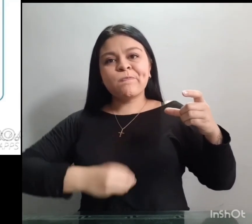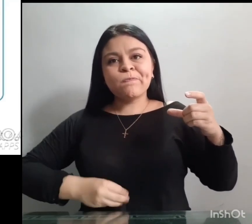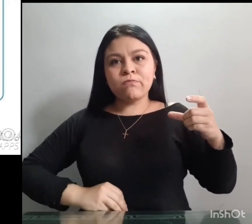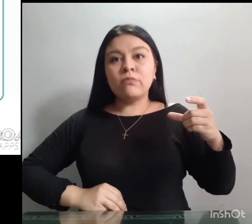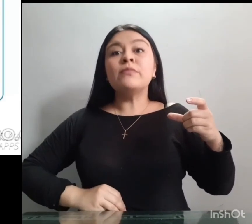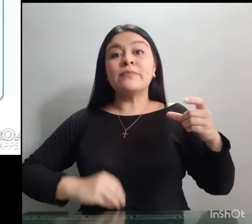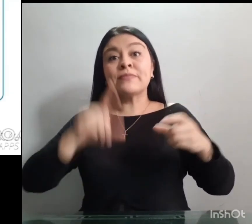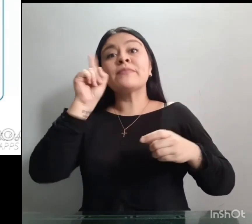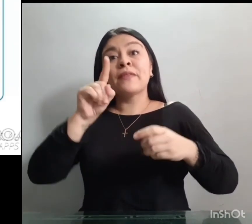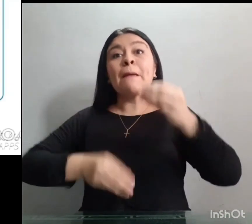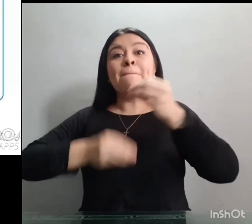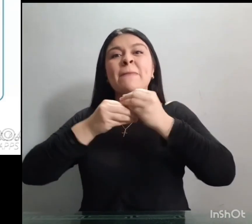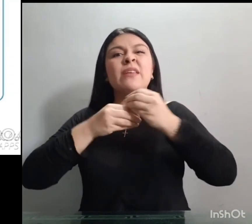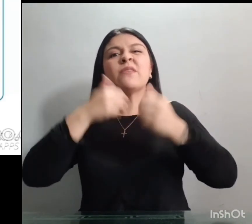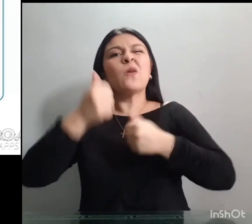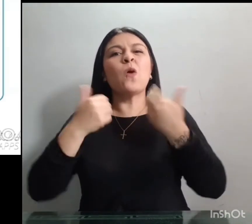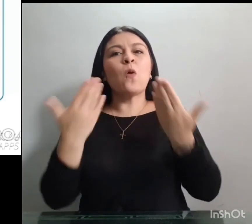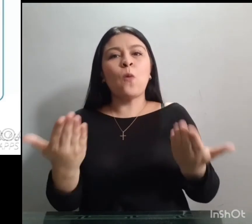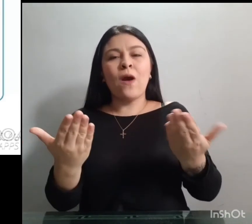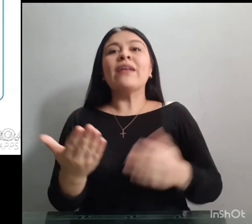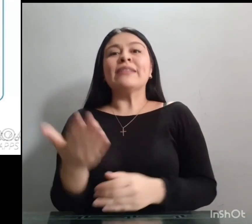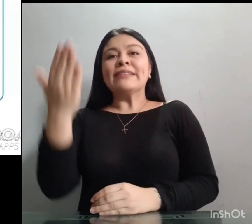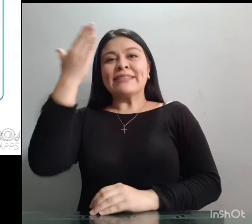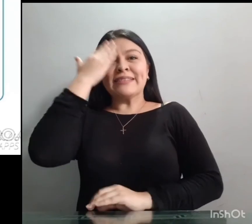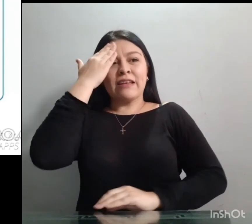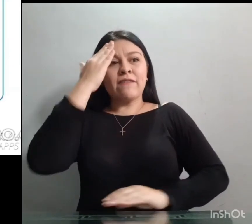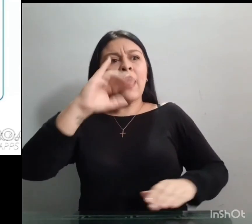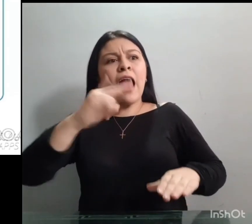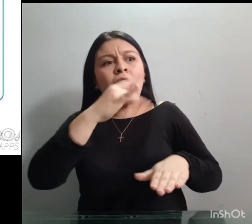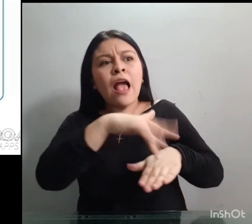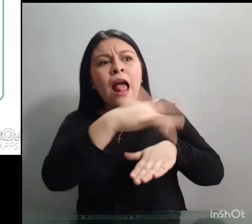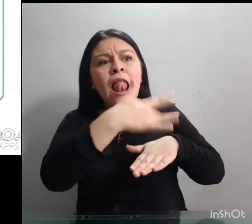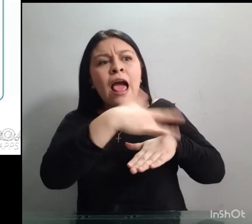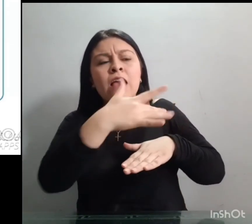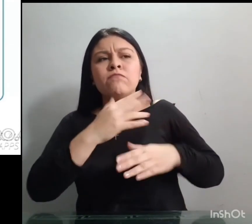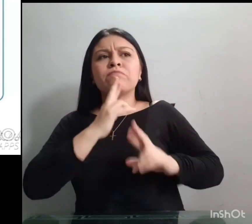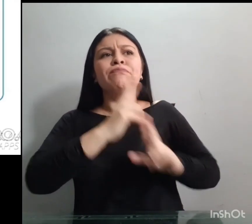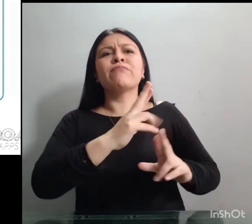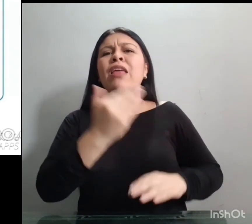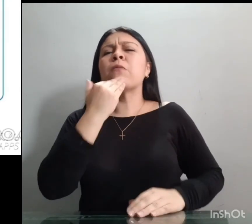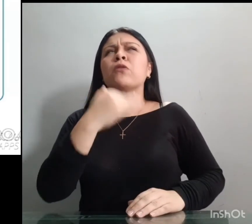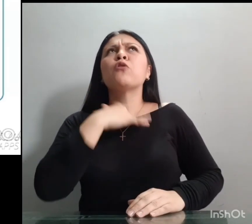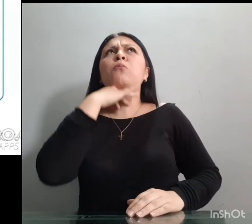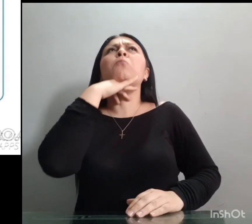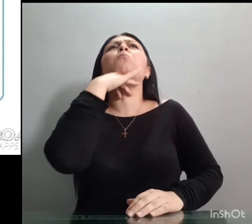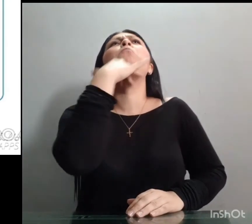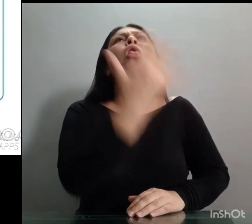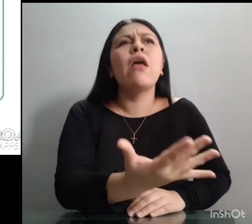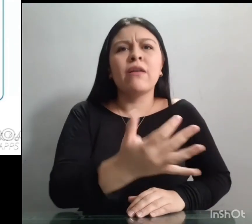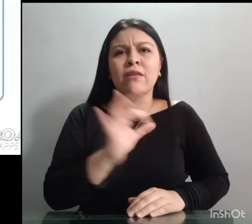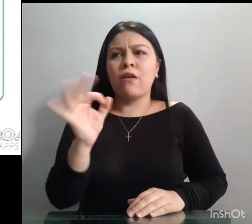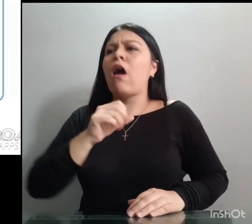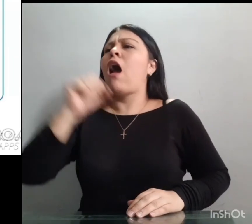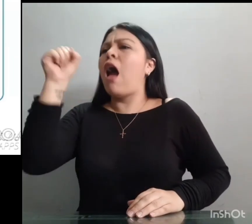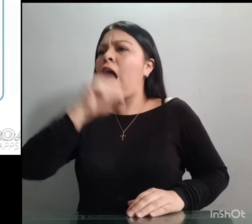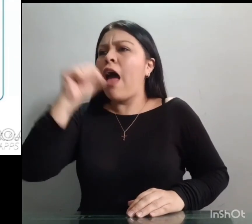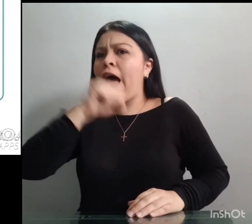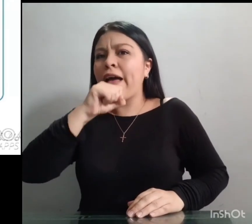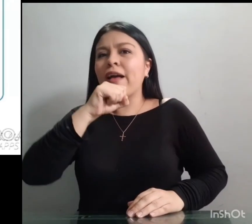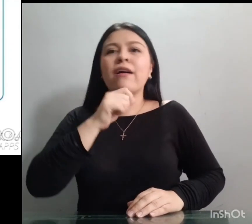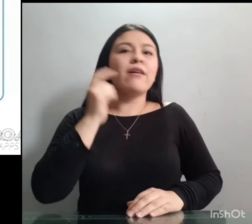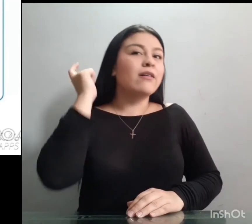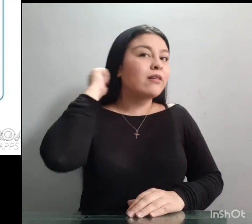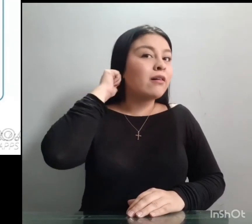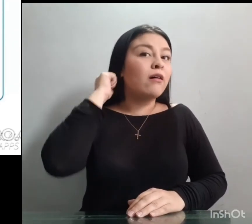de los mecanismos de respuesta frente a un estímulo, por ejemplo, el vómito y la tos. También controla las